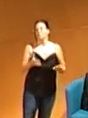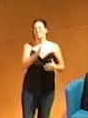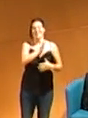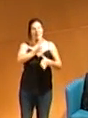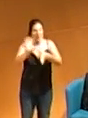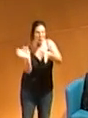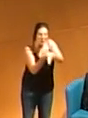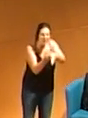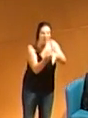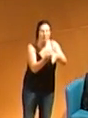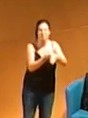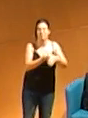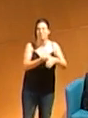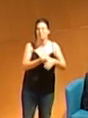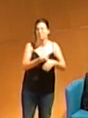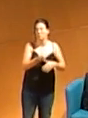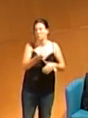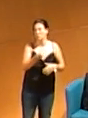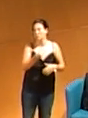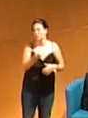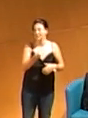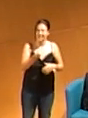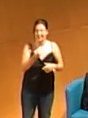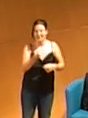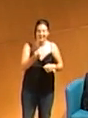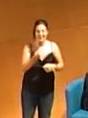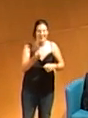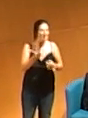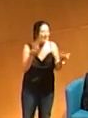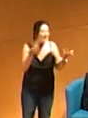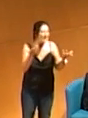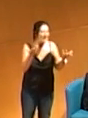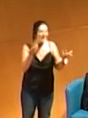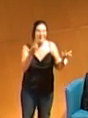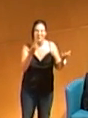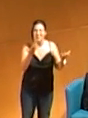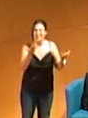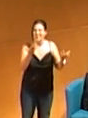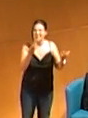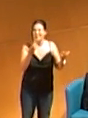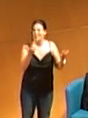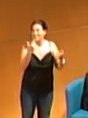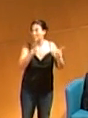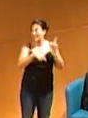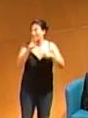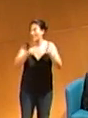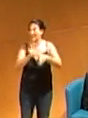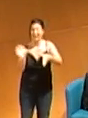l'inclusif. Donc, mais après, est-ce que les limites de toute démarche